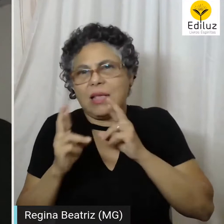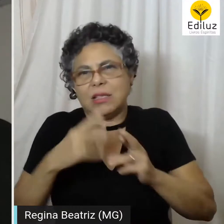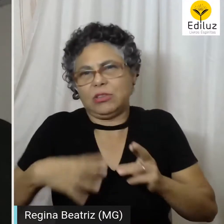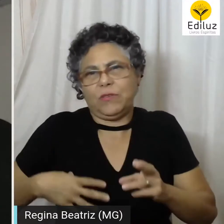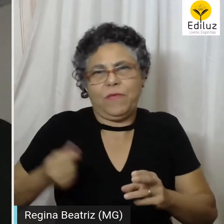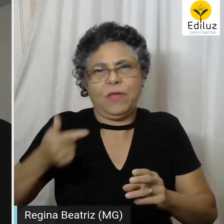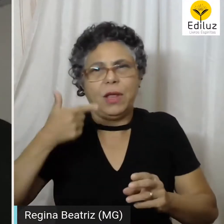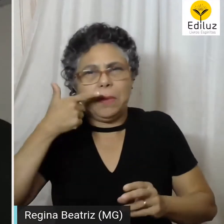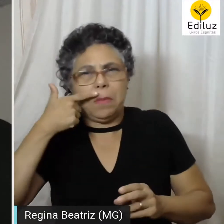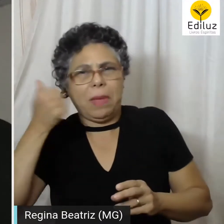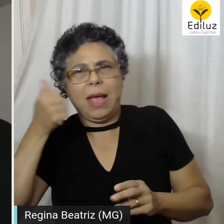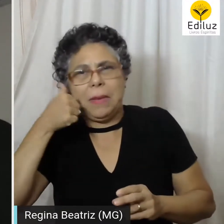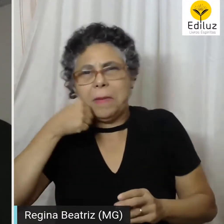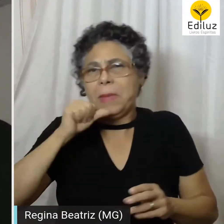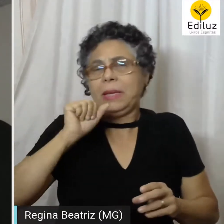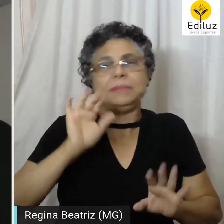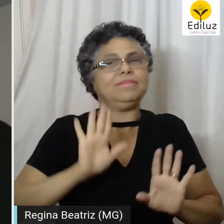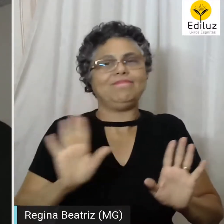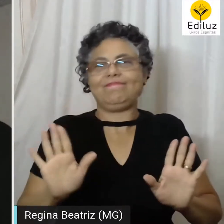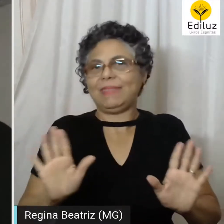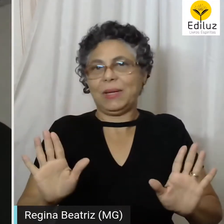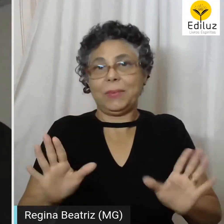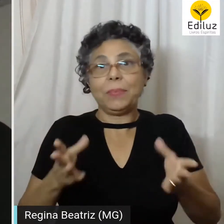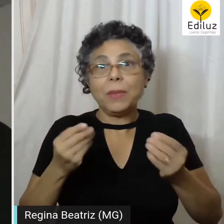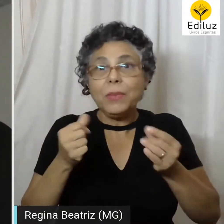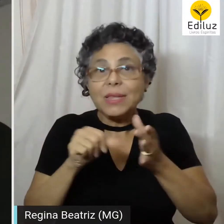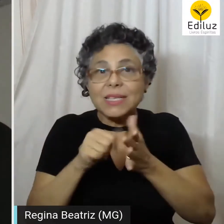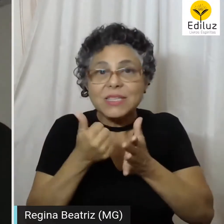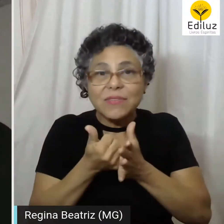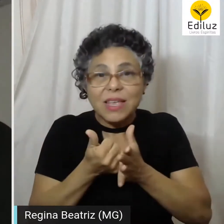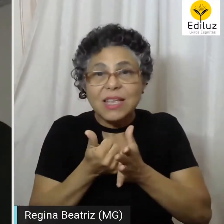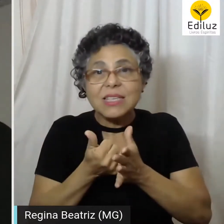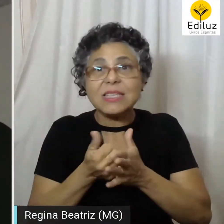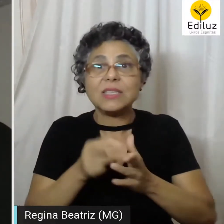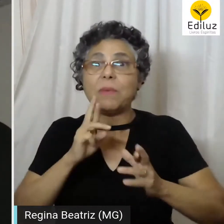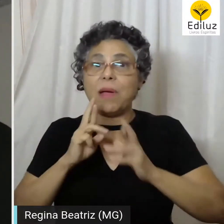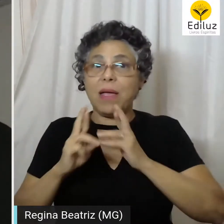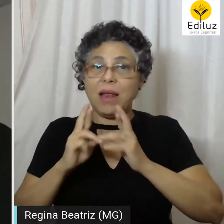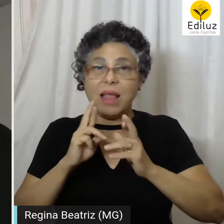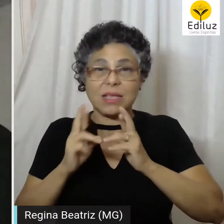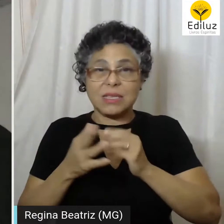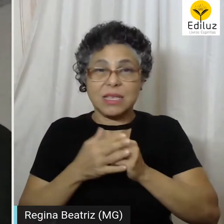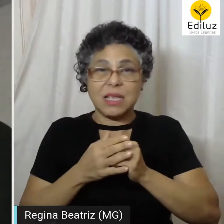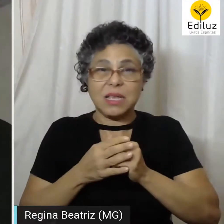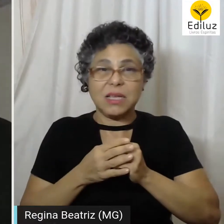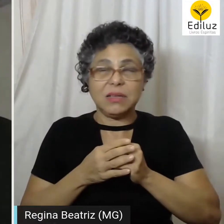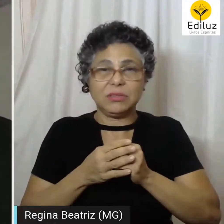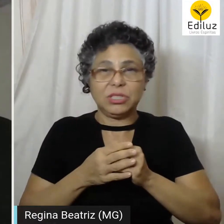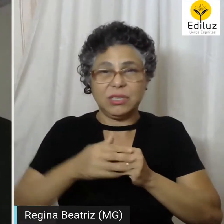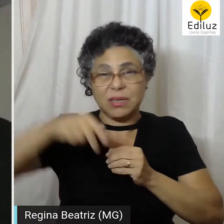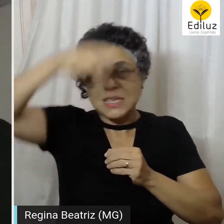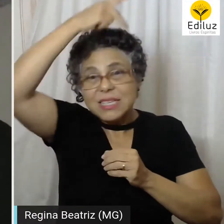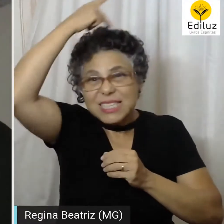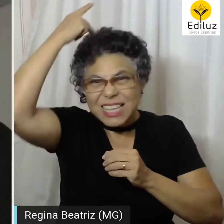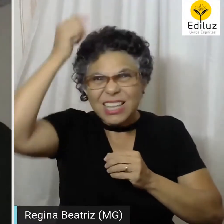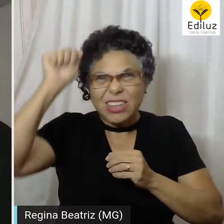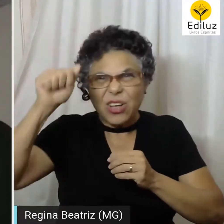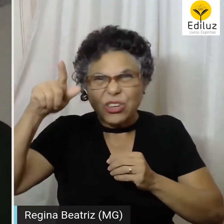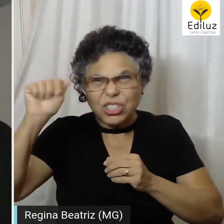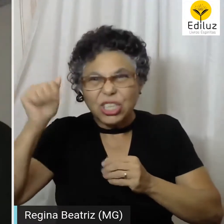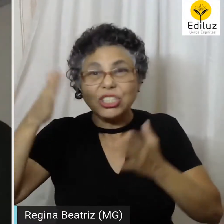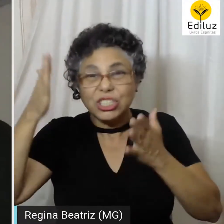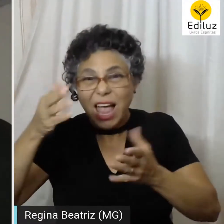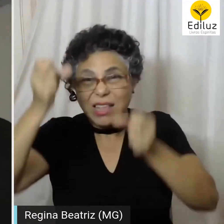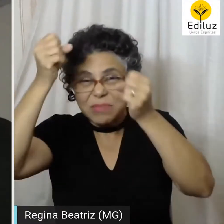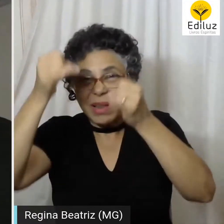e pais, muitas vezes até numa relação, aí Santo Agostinho já nos alerta,